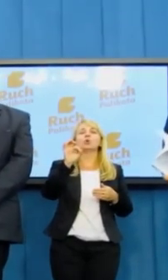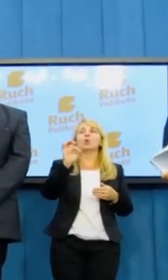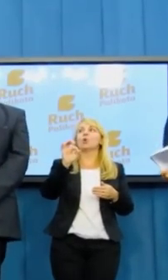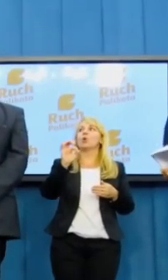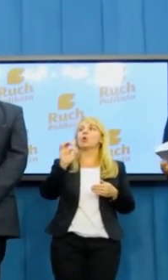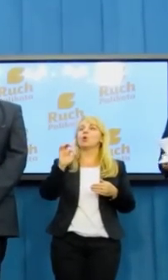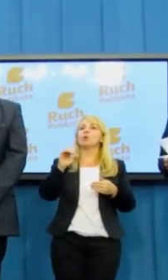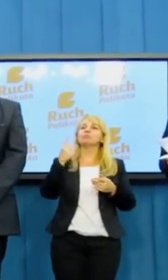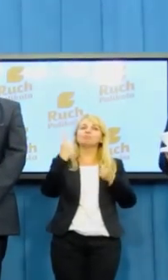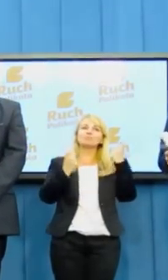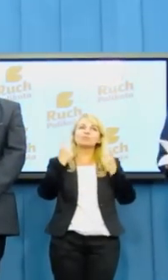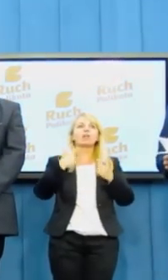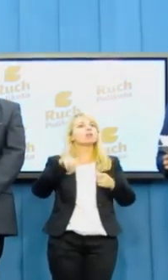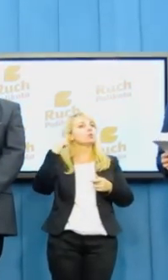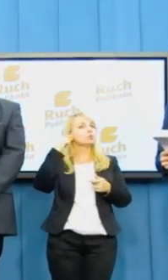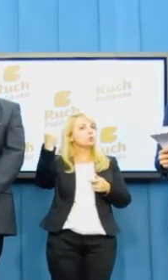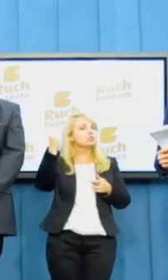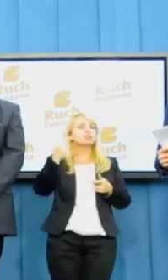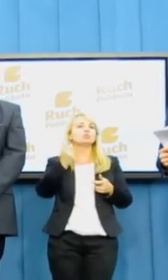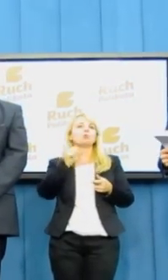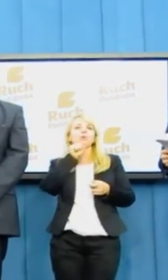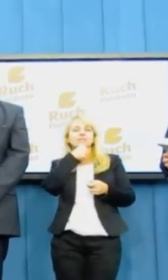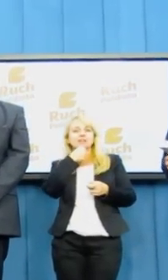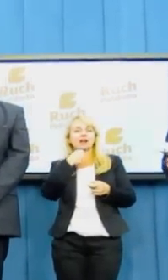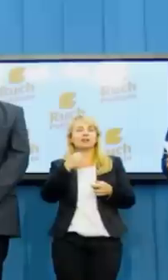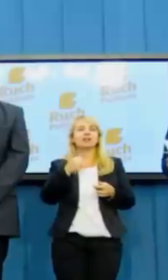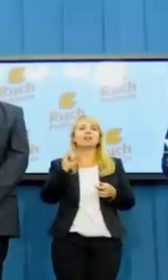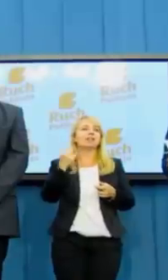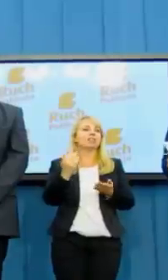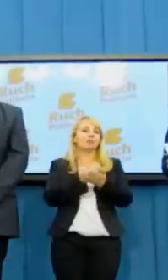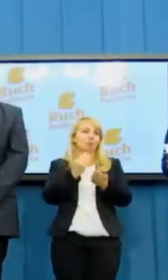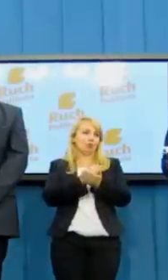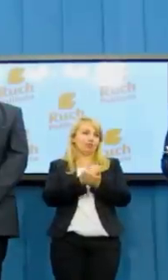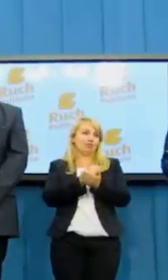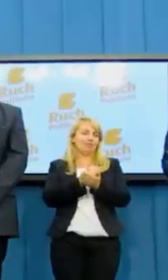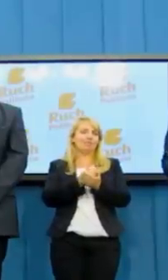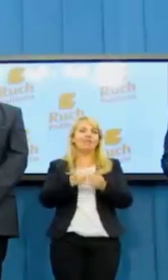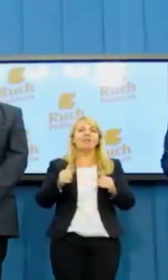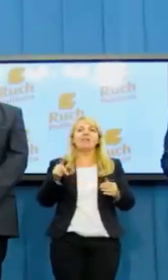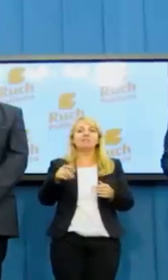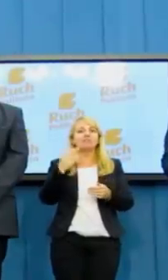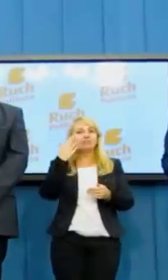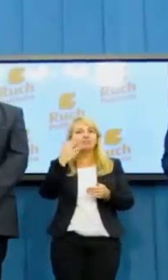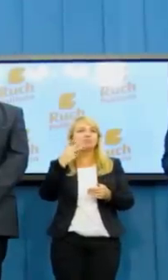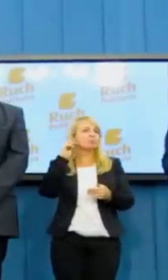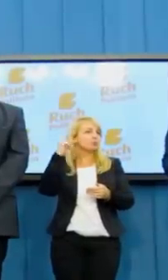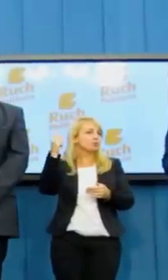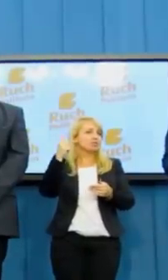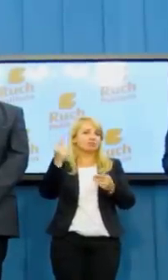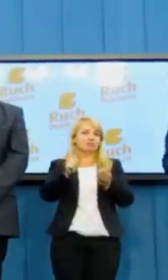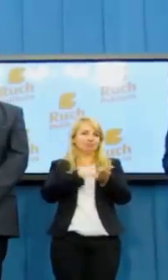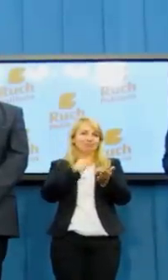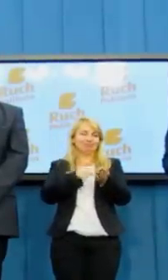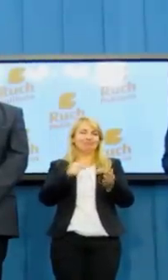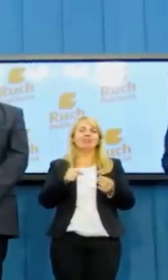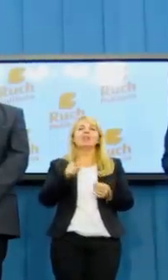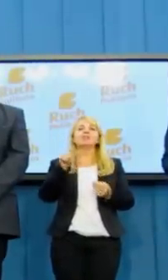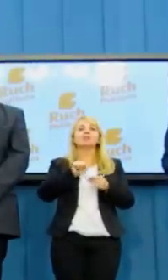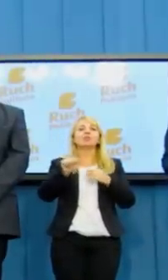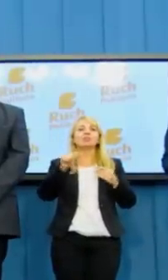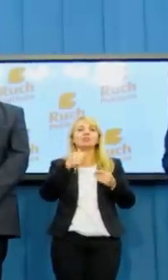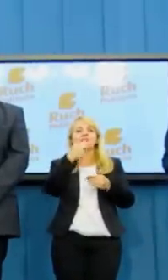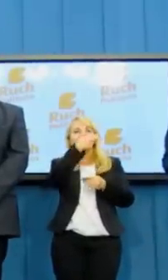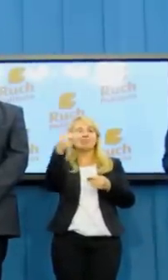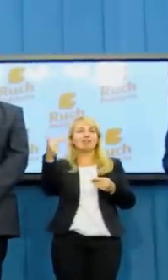które staje się już bardzo pojęciem archaicznym i niemodnym, żeby nie powiedzieć, że wyświechtanym. Takim pojęciem